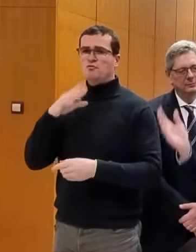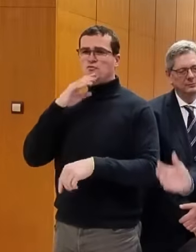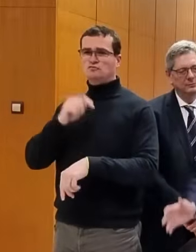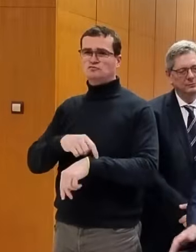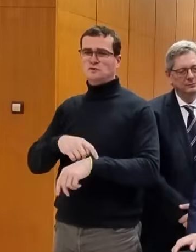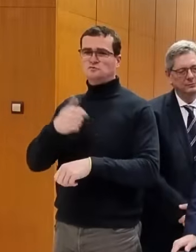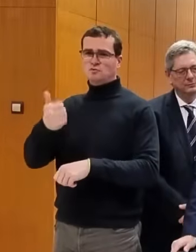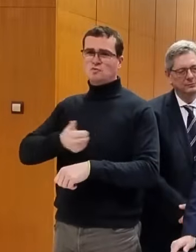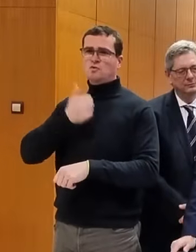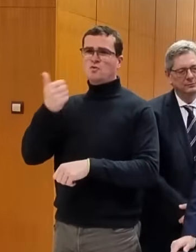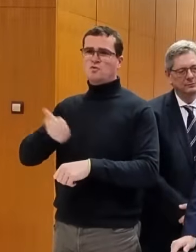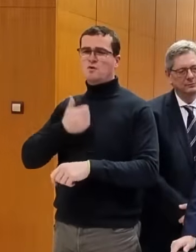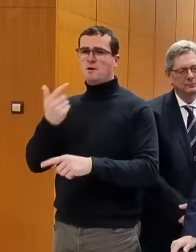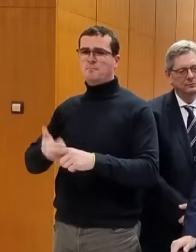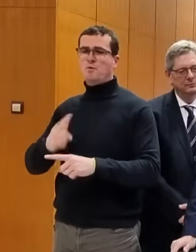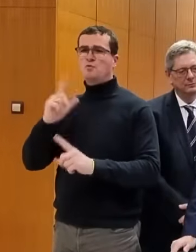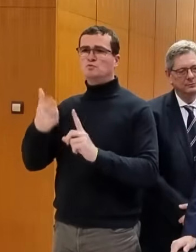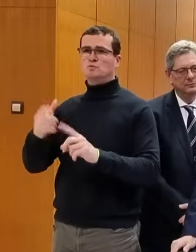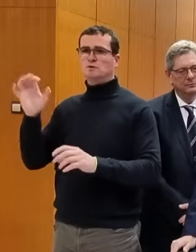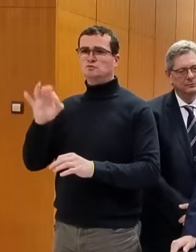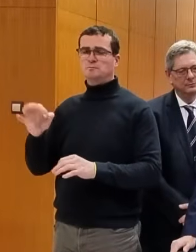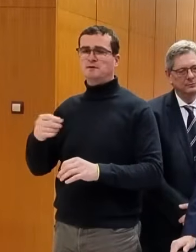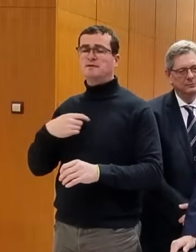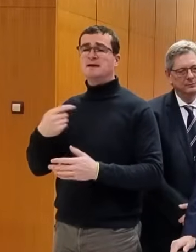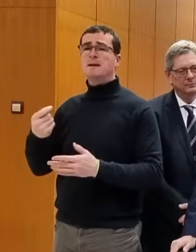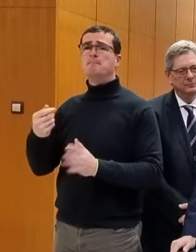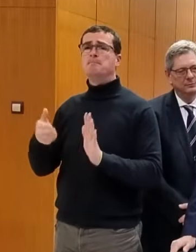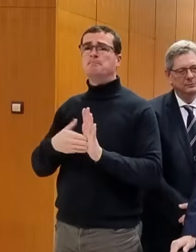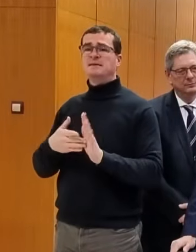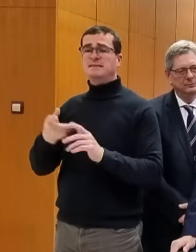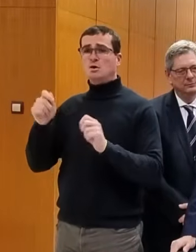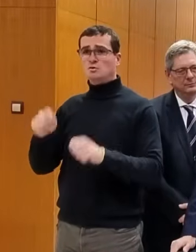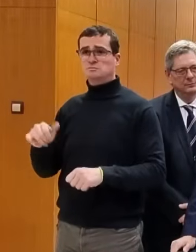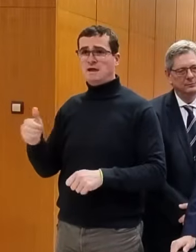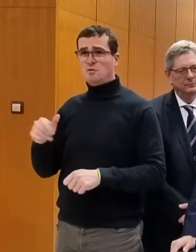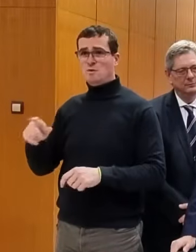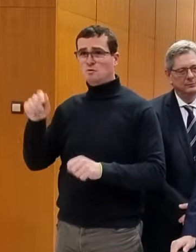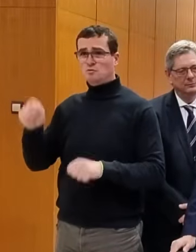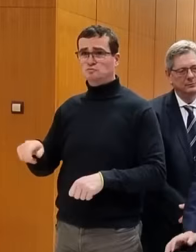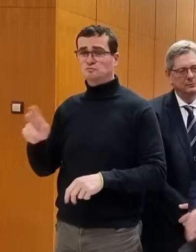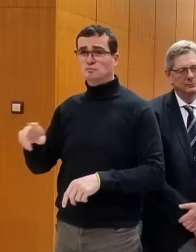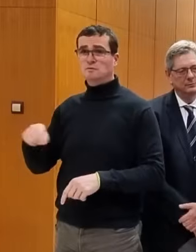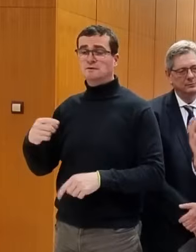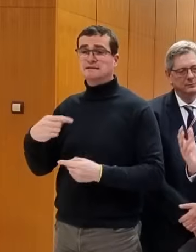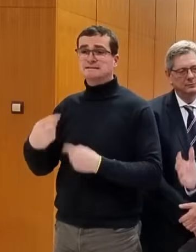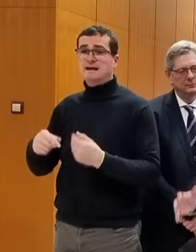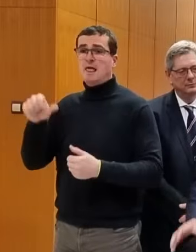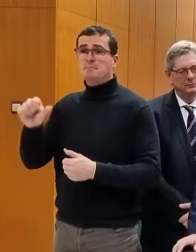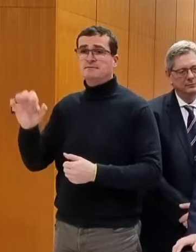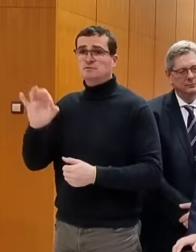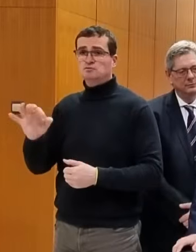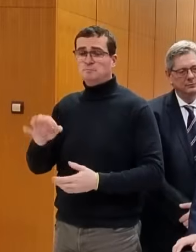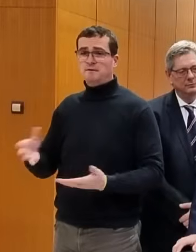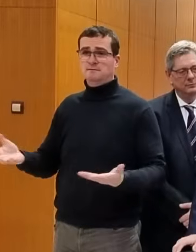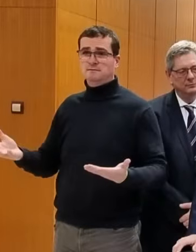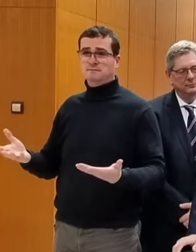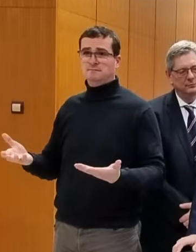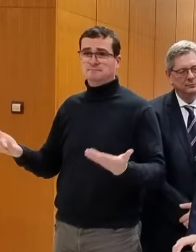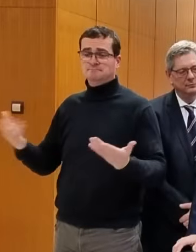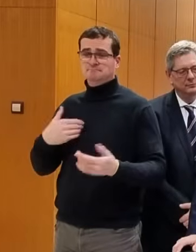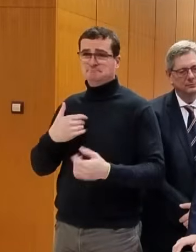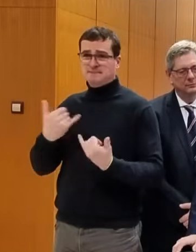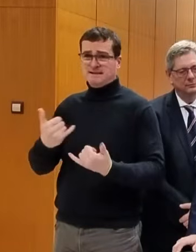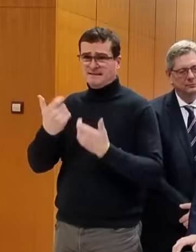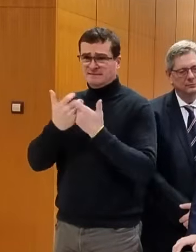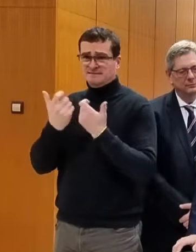času, možno rok a pol, kedy bude druhý stupeň. To znamená... No ale stále na prvom stupni, pán redaktor. No, že to